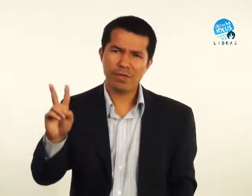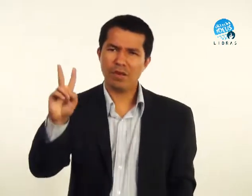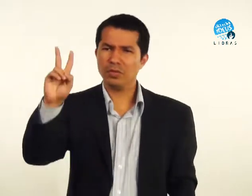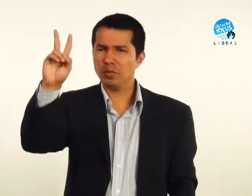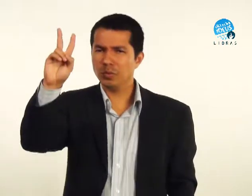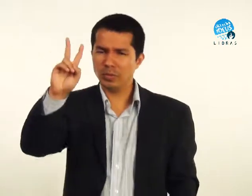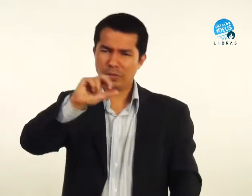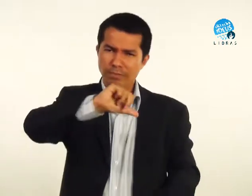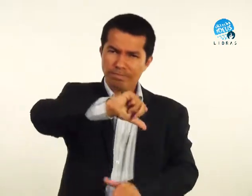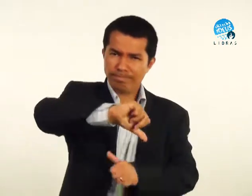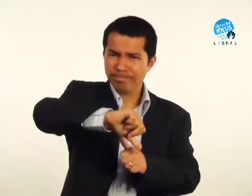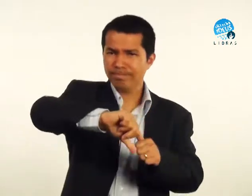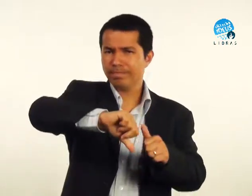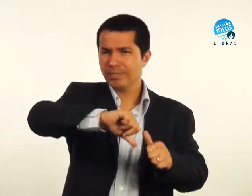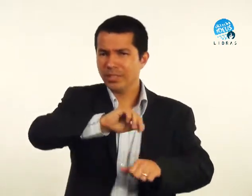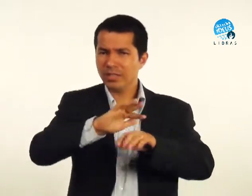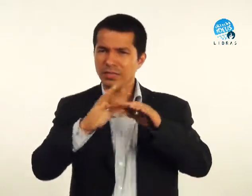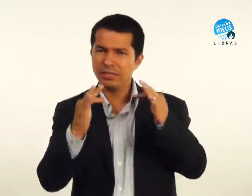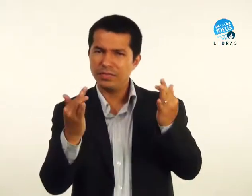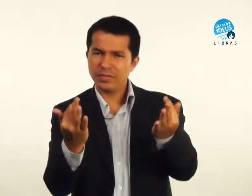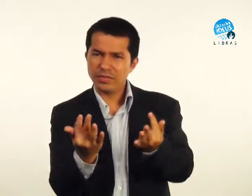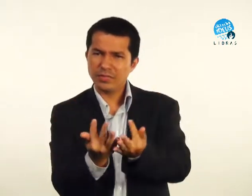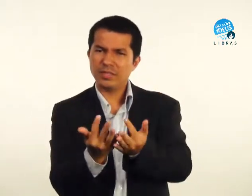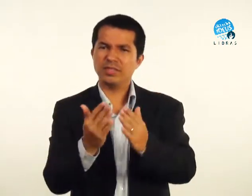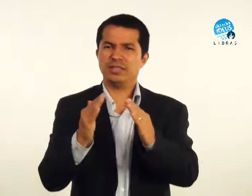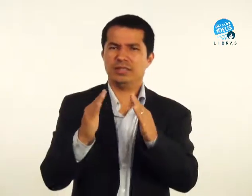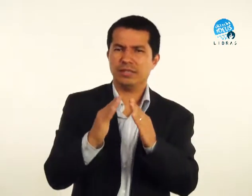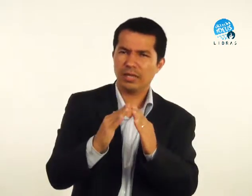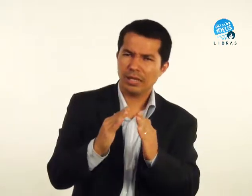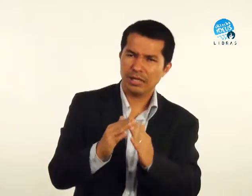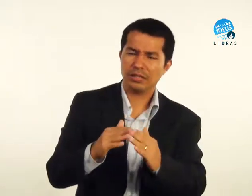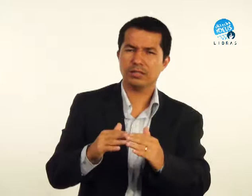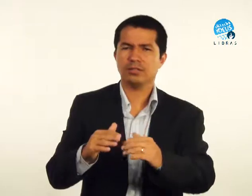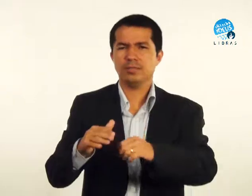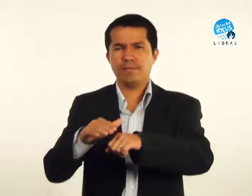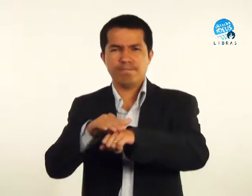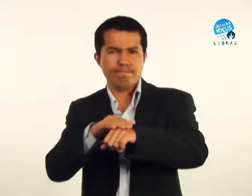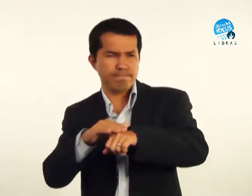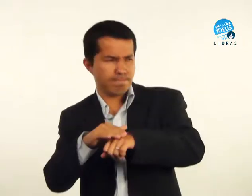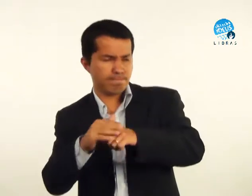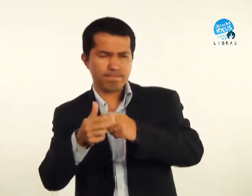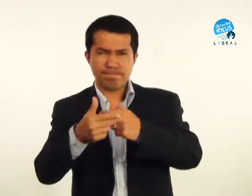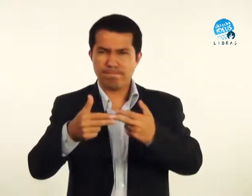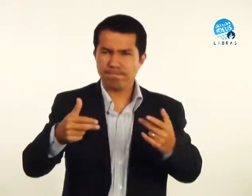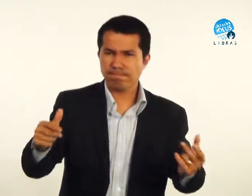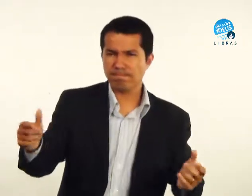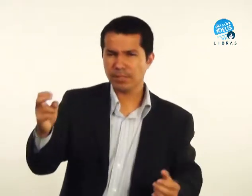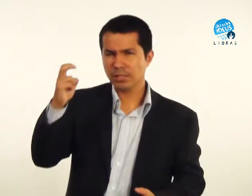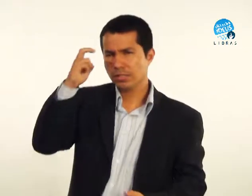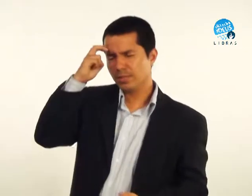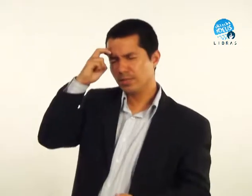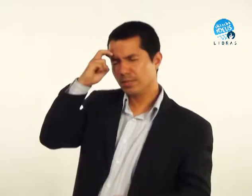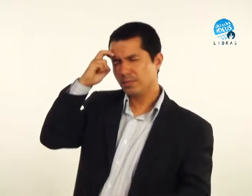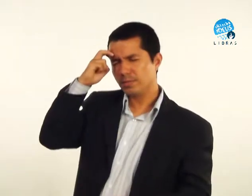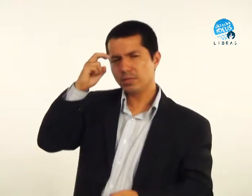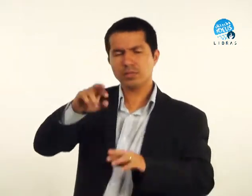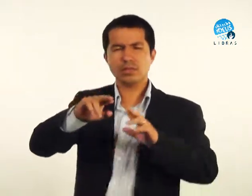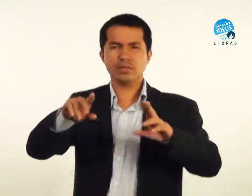quebra. Então vamos, ele vai mexendo nos nossos valores, nas nossas estruturas, na nossa casa, na nossa família,